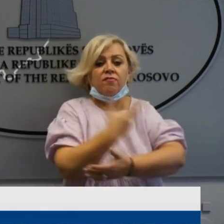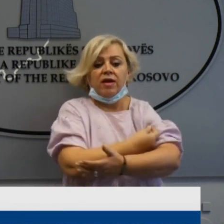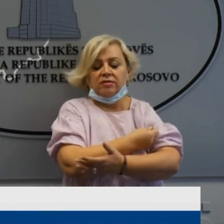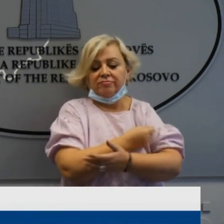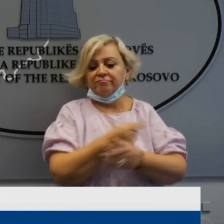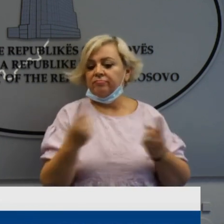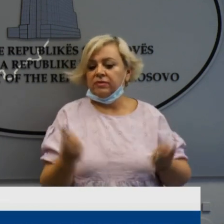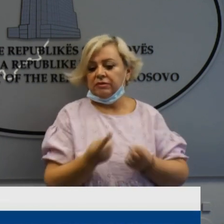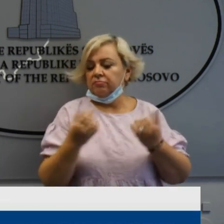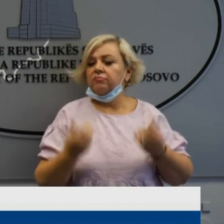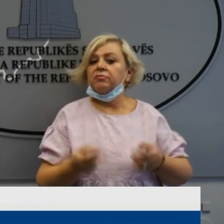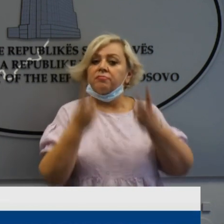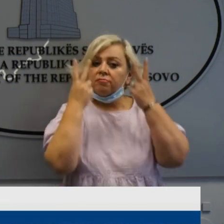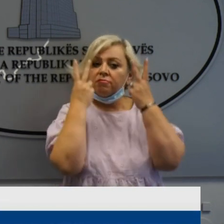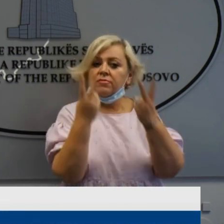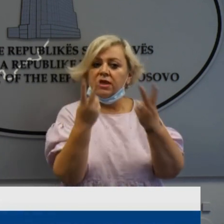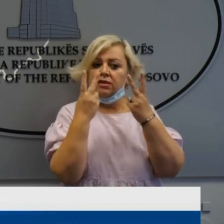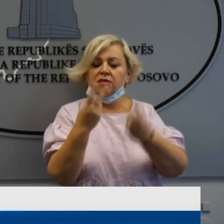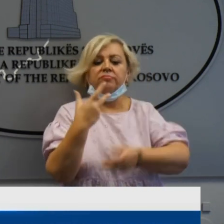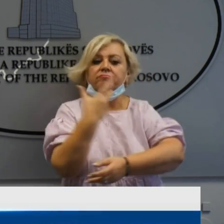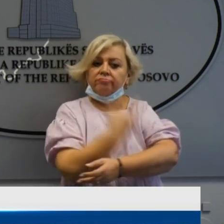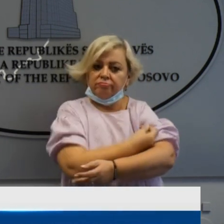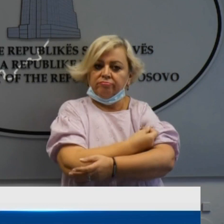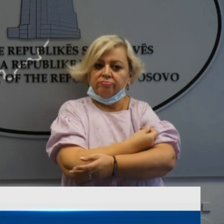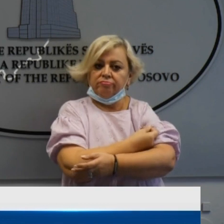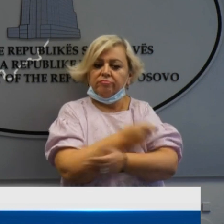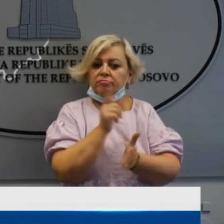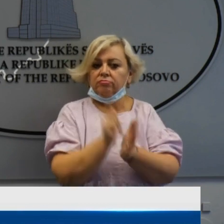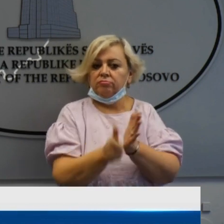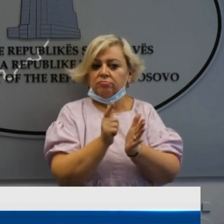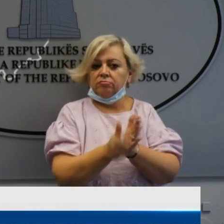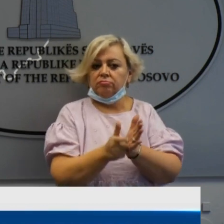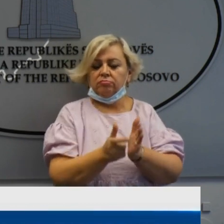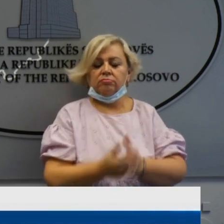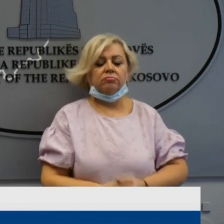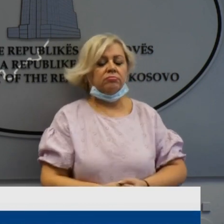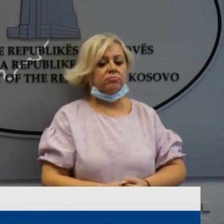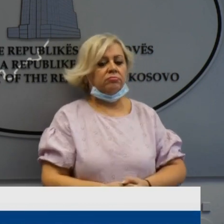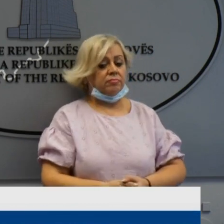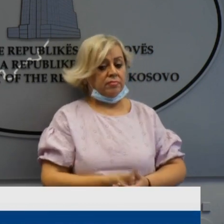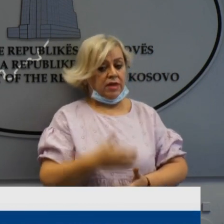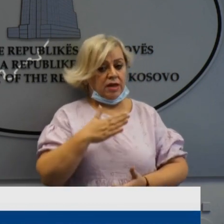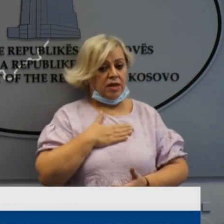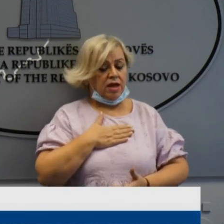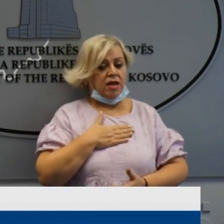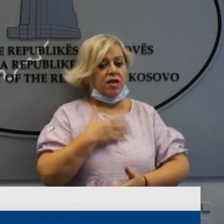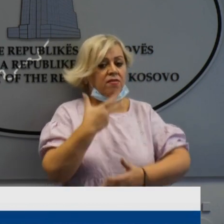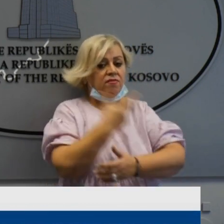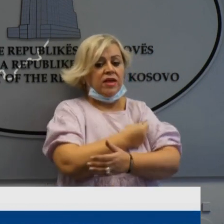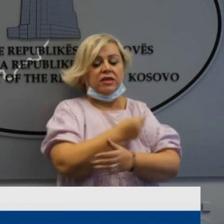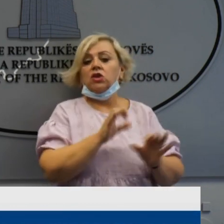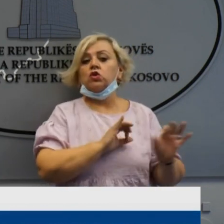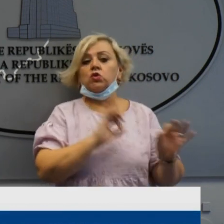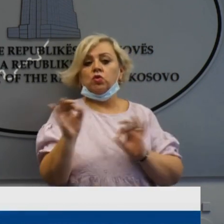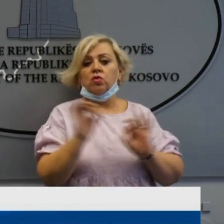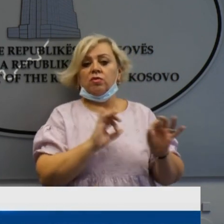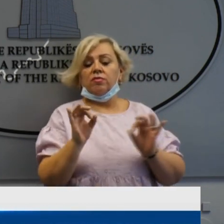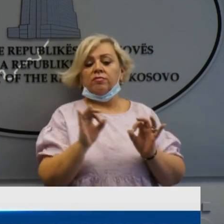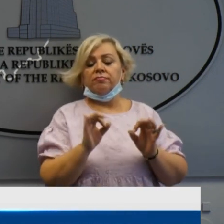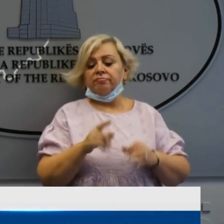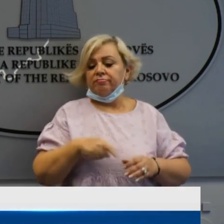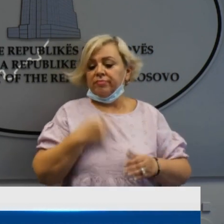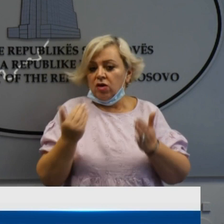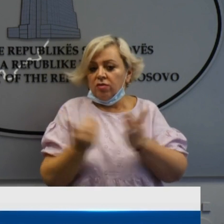kjo, më rëndësi është që të vaksinohemi sa më parë. Ne kemi vaksina të sigurta dhe po